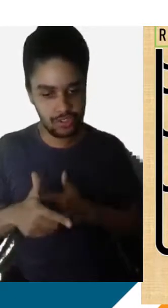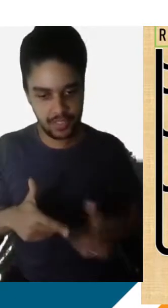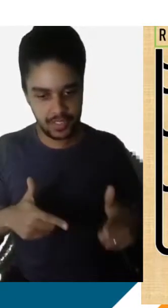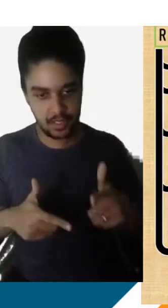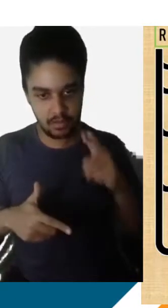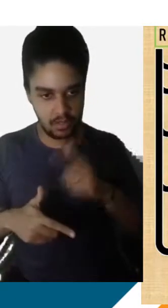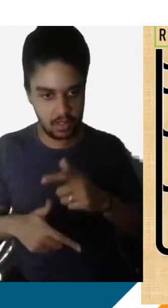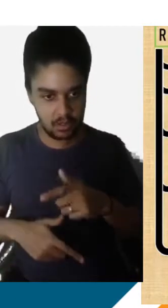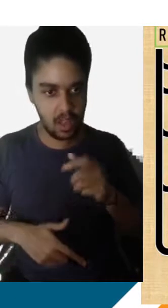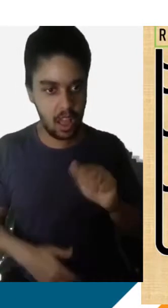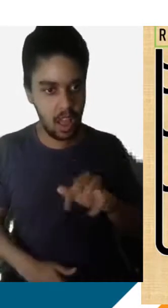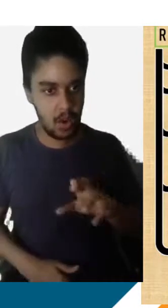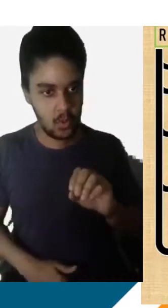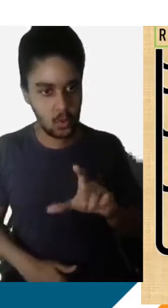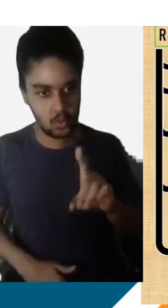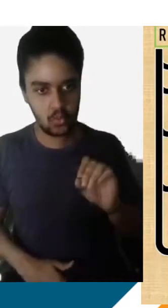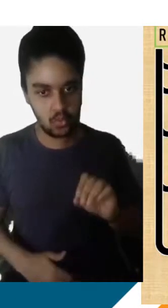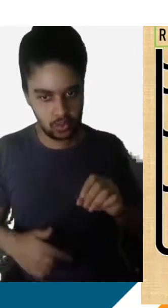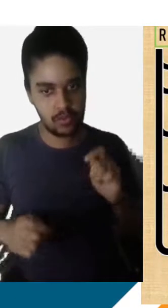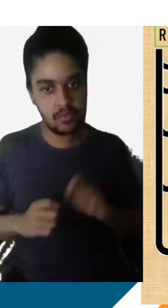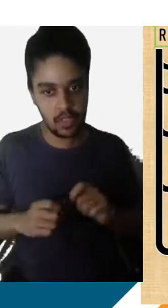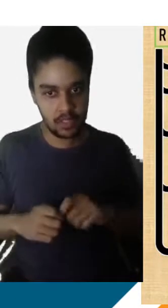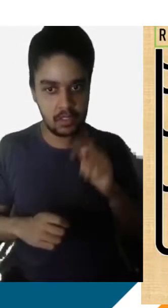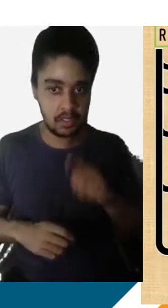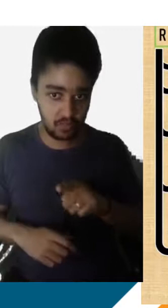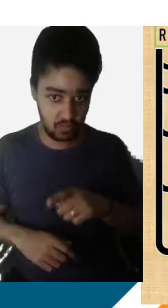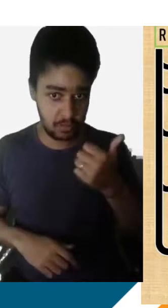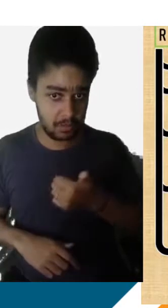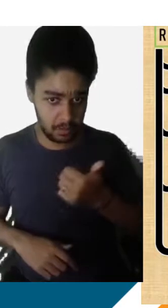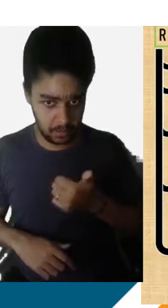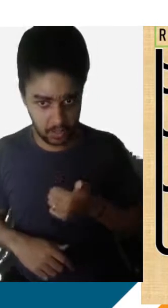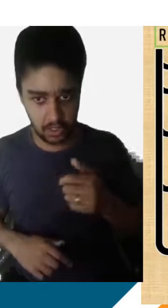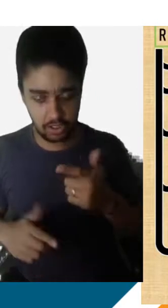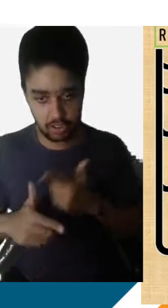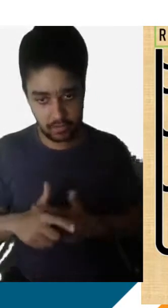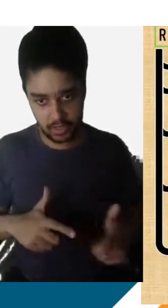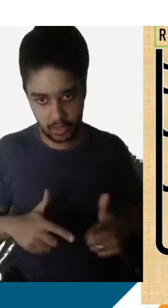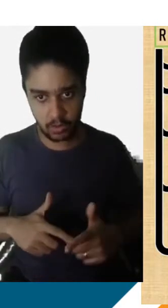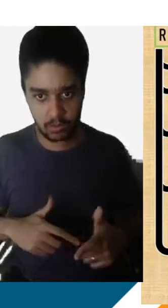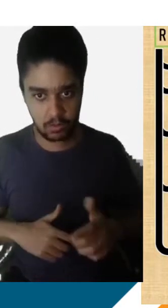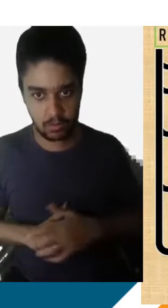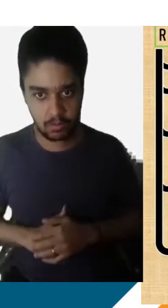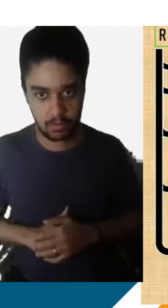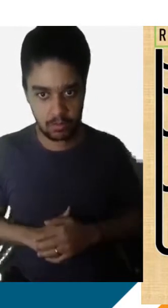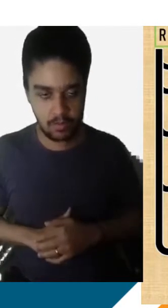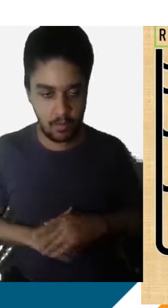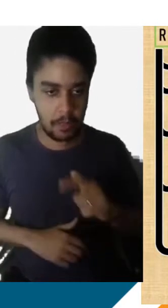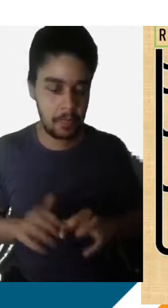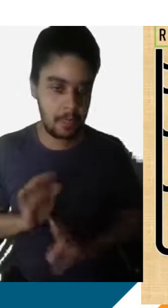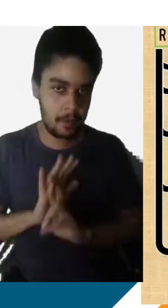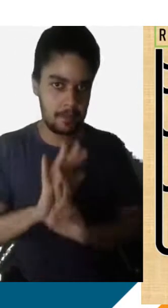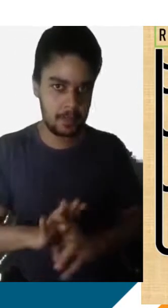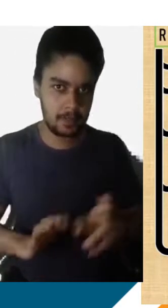as divisões, né, que o Haroldo de Azevedo fez. Essa foi a primeira divisão, né, que